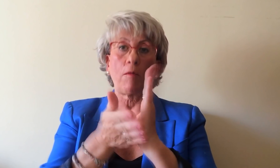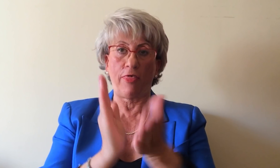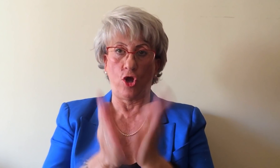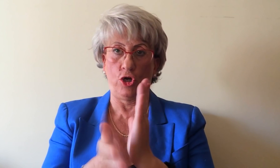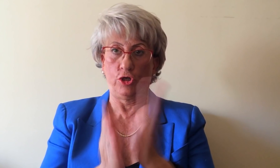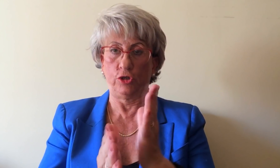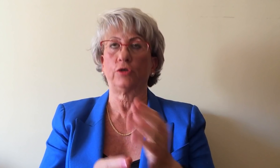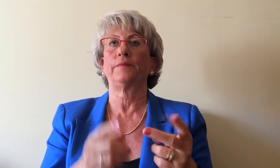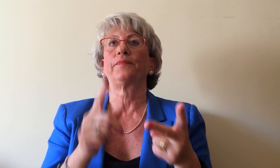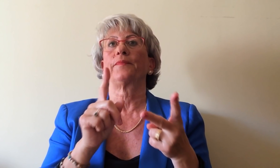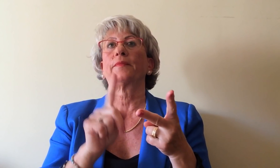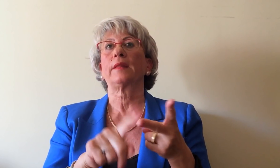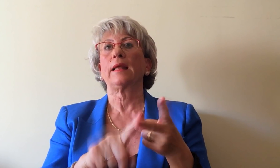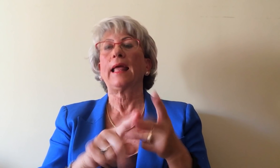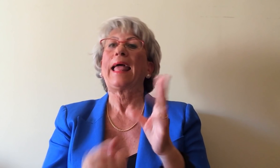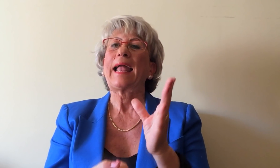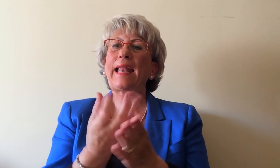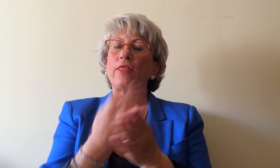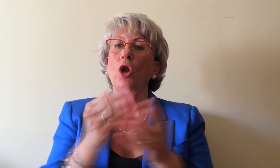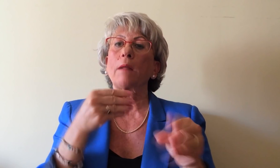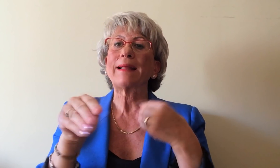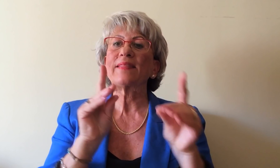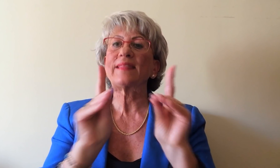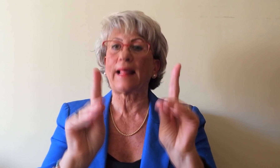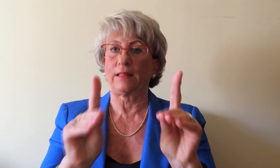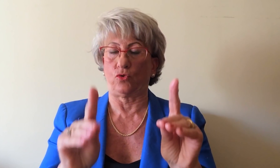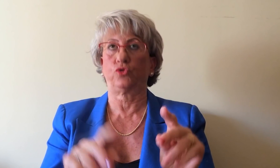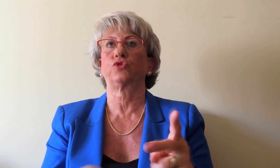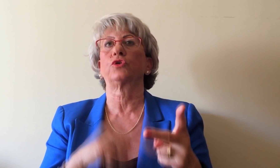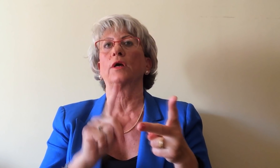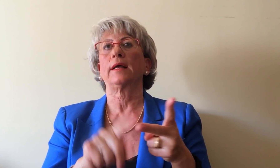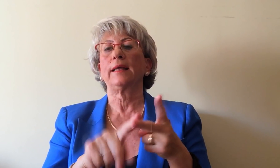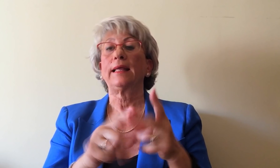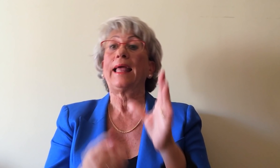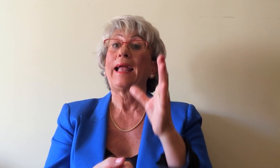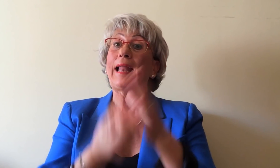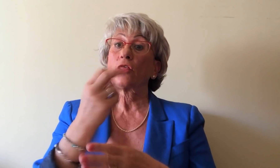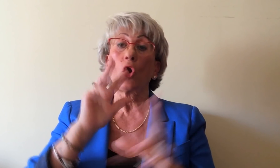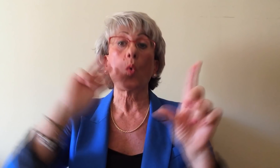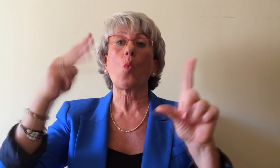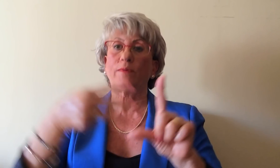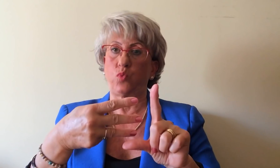formació, i es va fer la creació de material didàctic i la creació de web